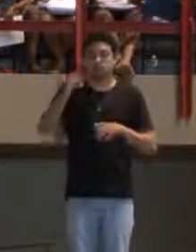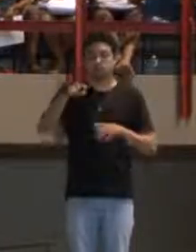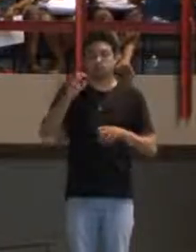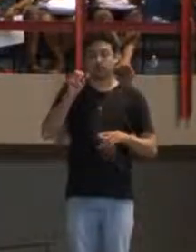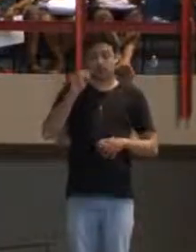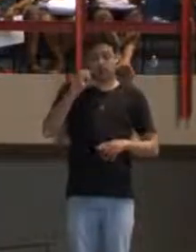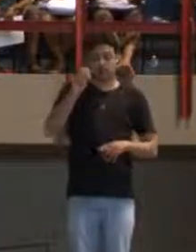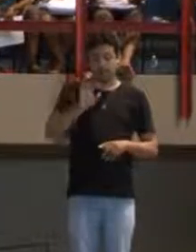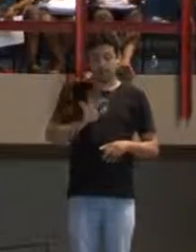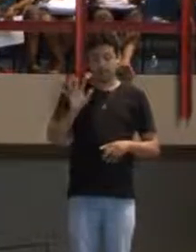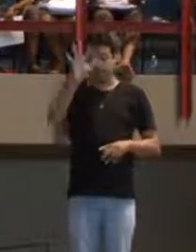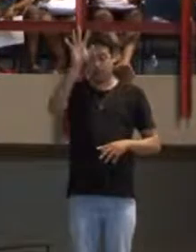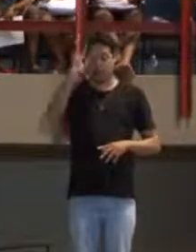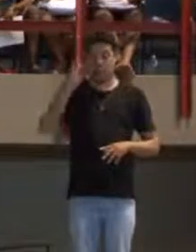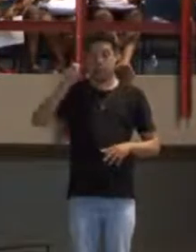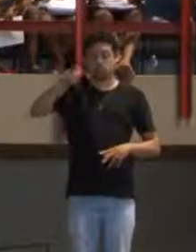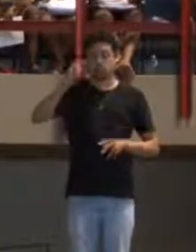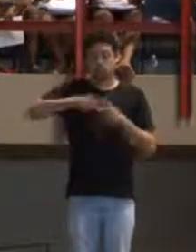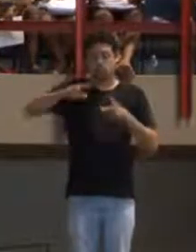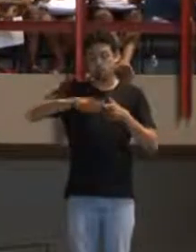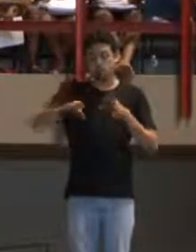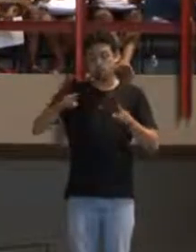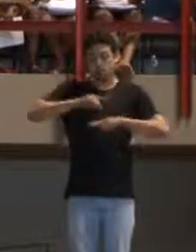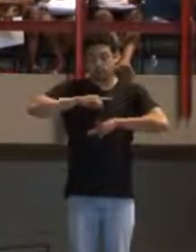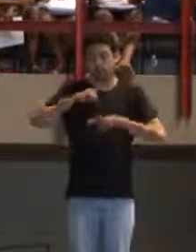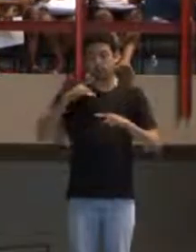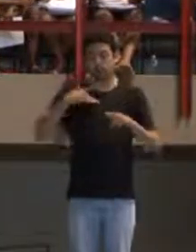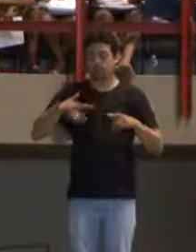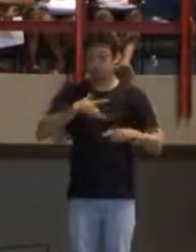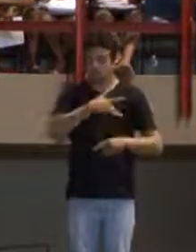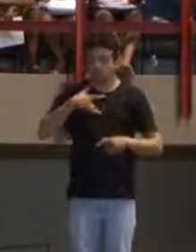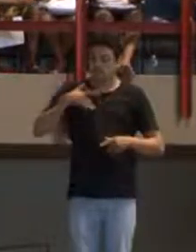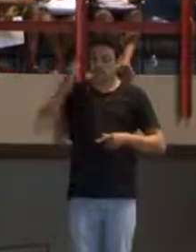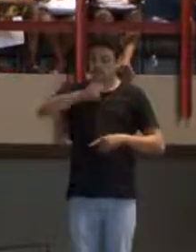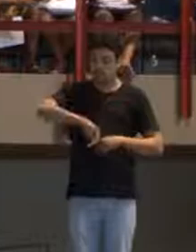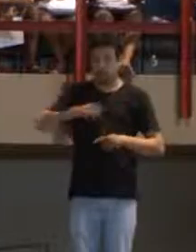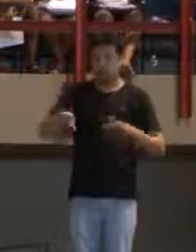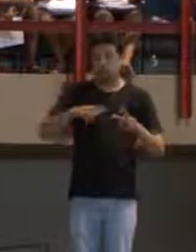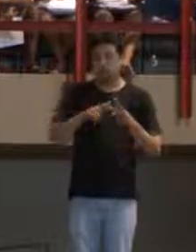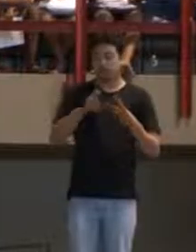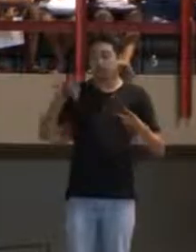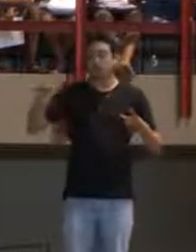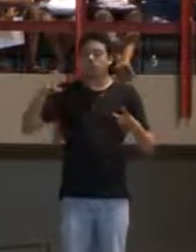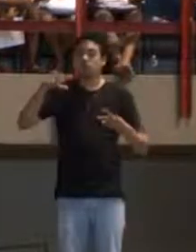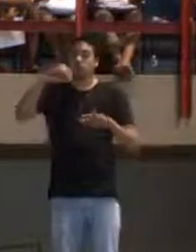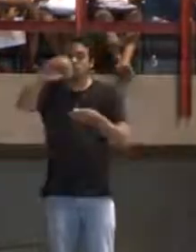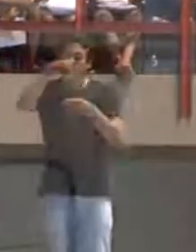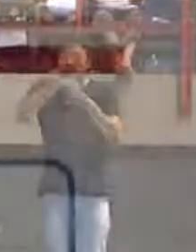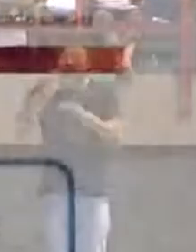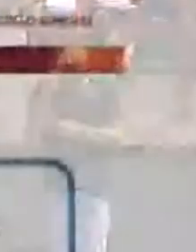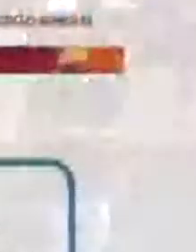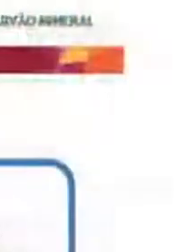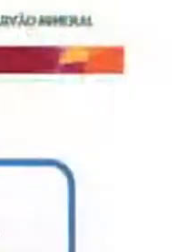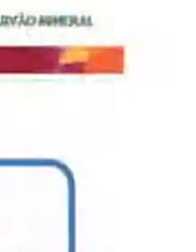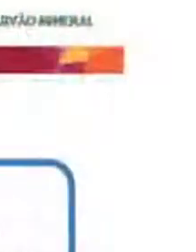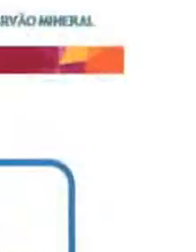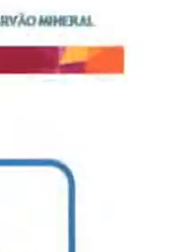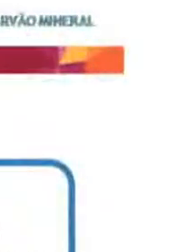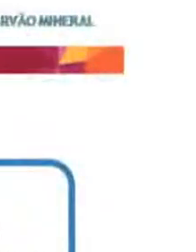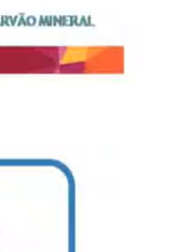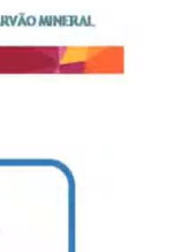gás tóxico, ele é problemático. Outra substância poluente que o carvão mineral libera,